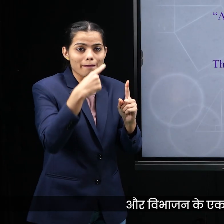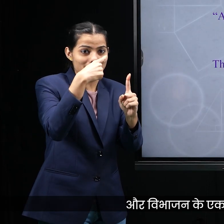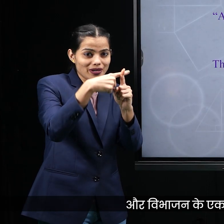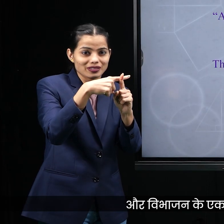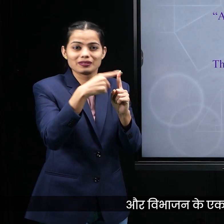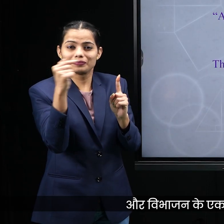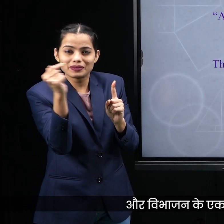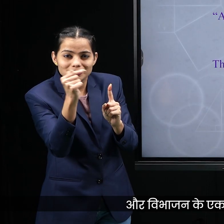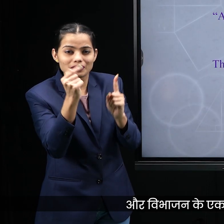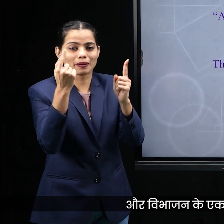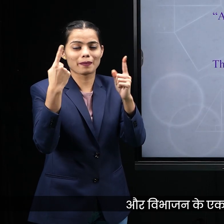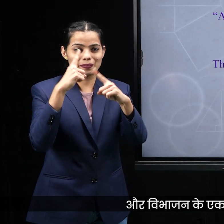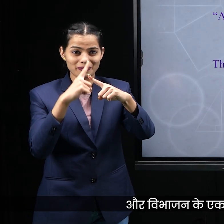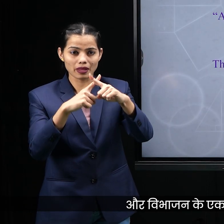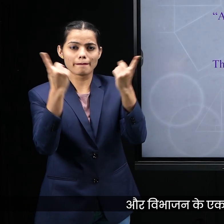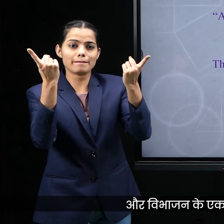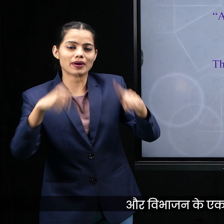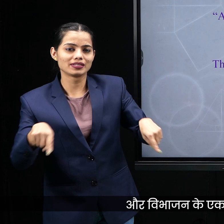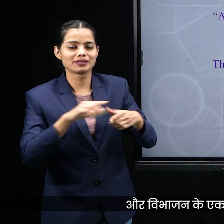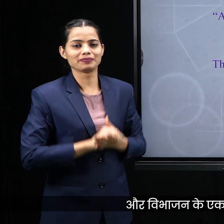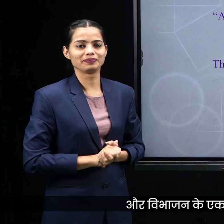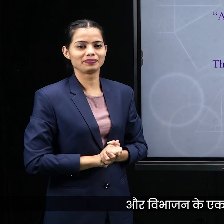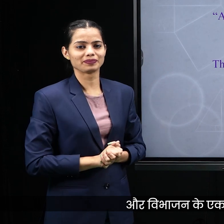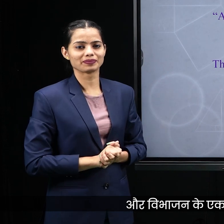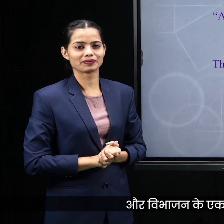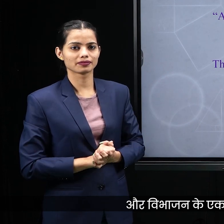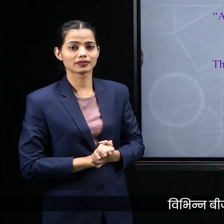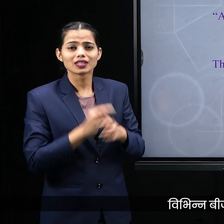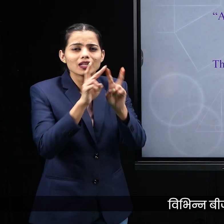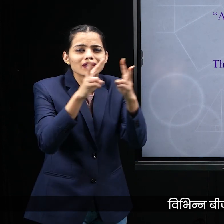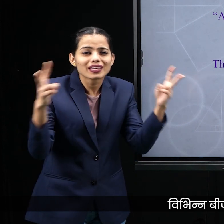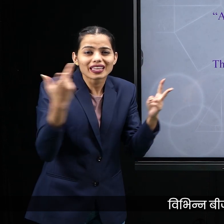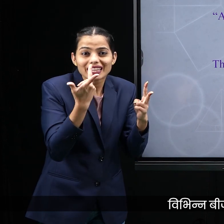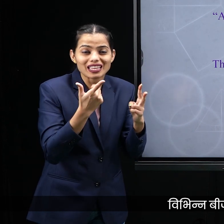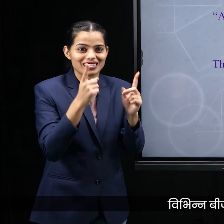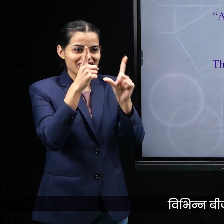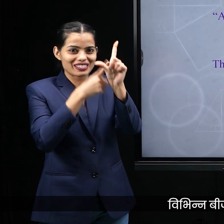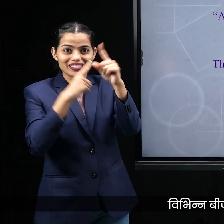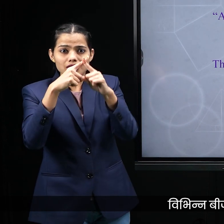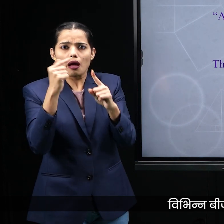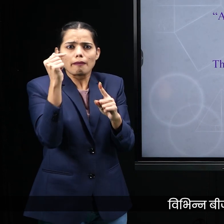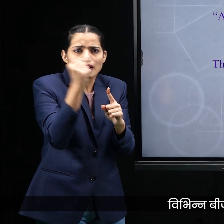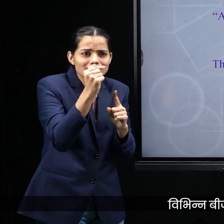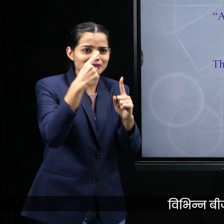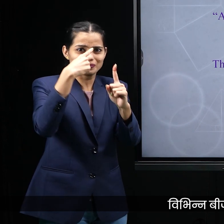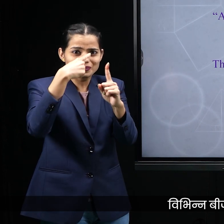या अधिक संचालन कार्य से जुड़ा हुआ है। विभिन्न बीजगणितीय